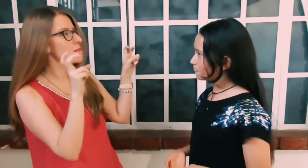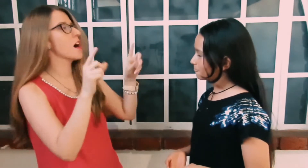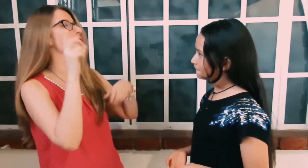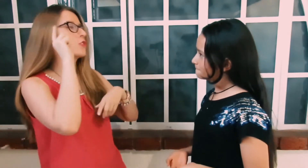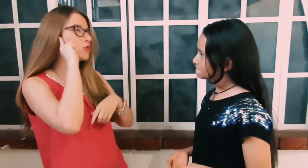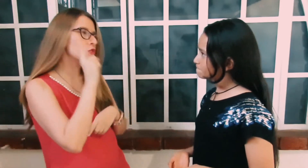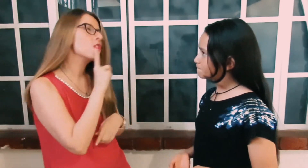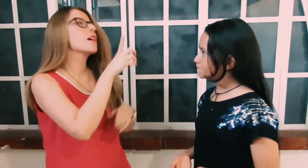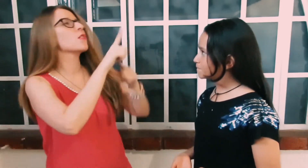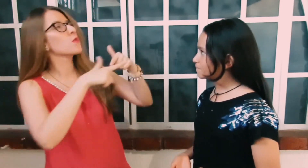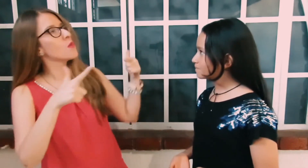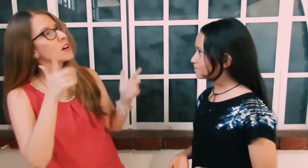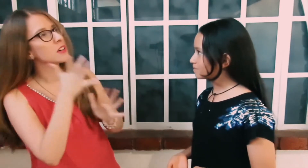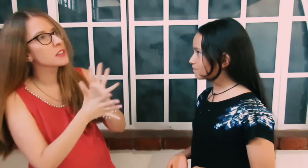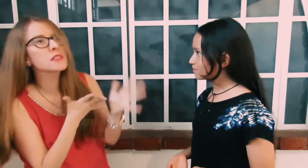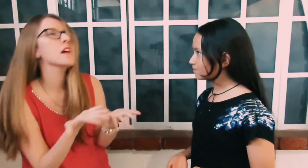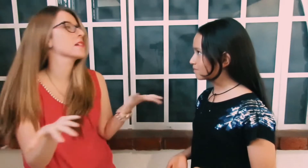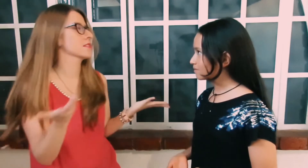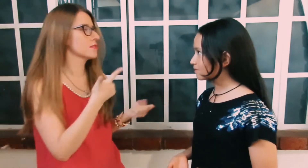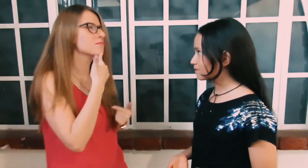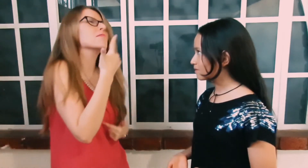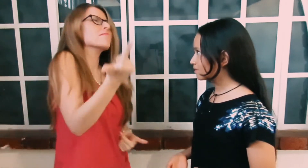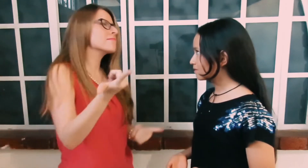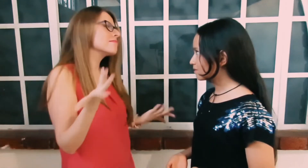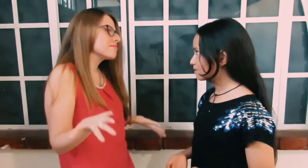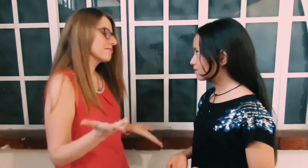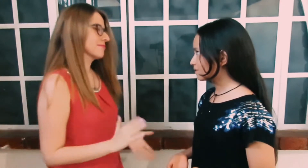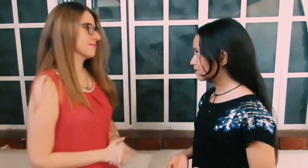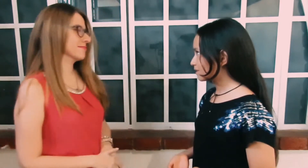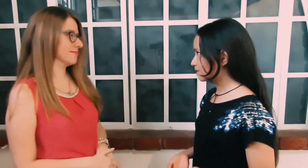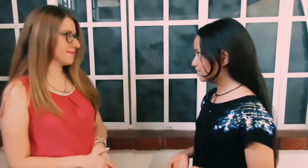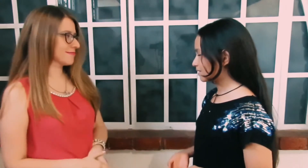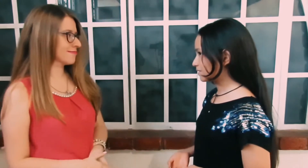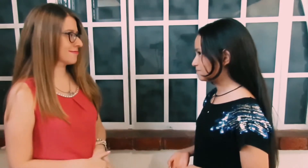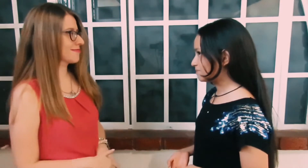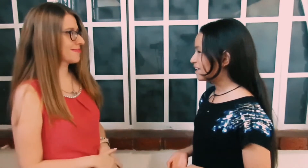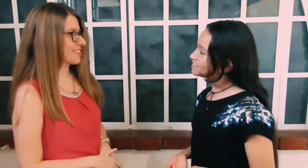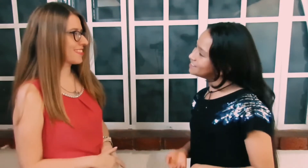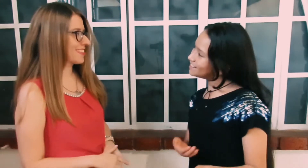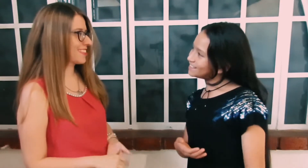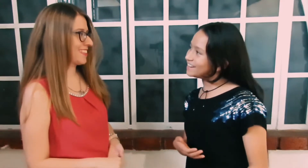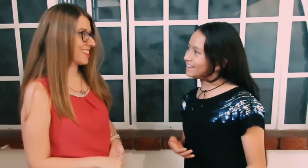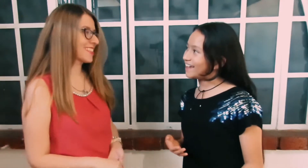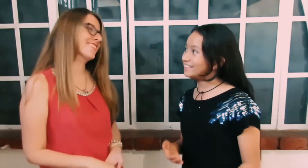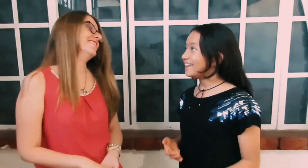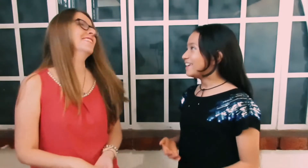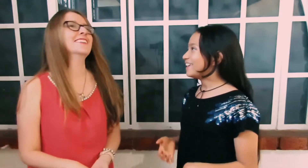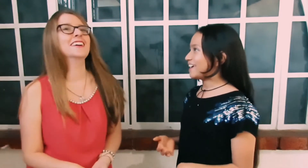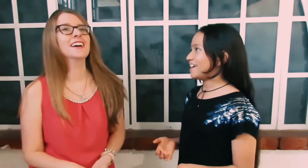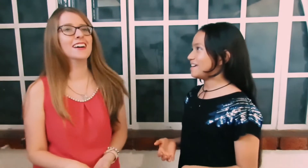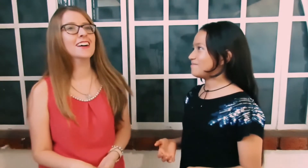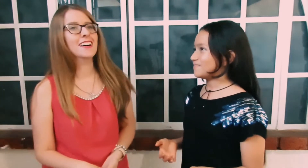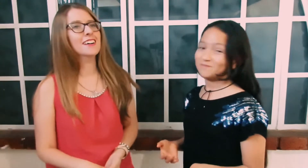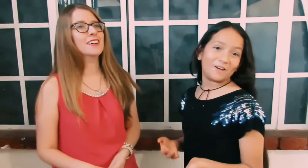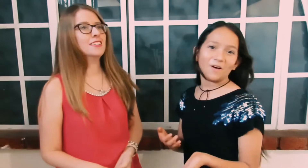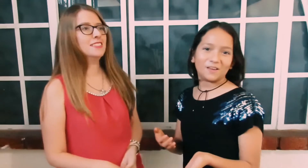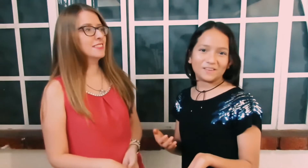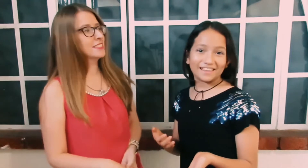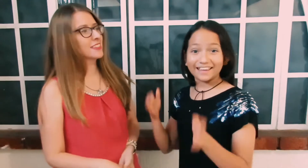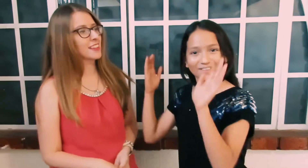acerca del tema de los sordos, de la lengua de señas? ¿Qué les dirías? Yo les diría que, obviamente, que